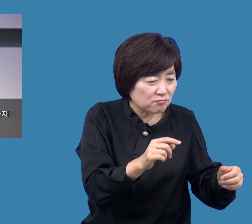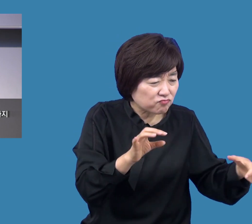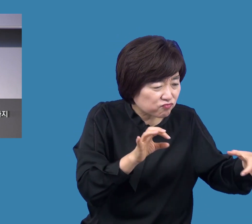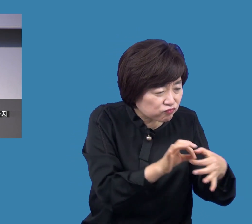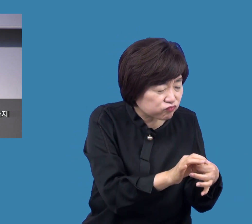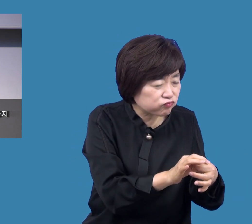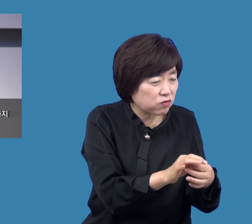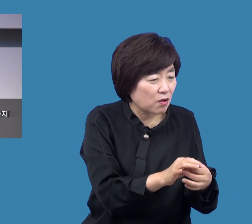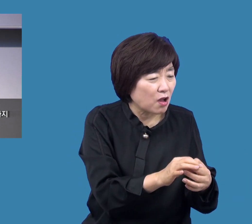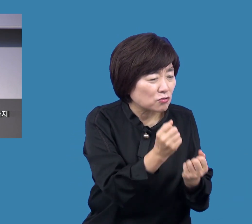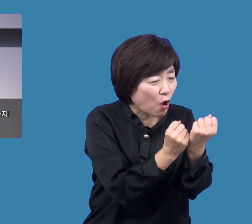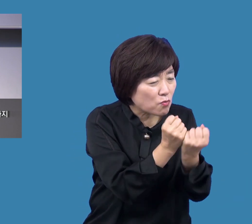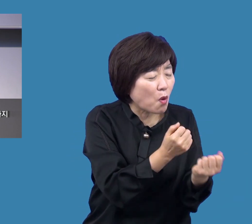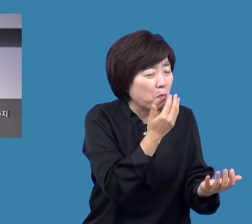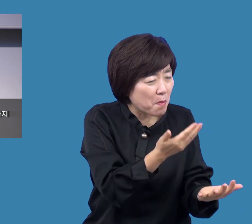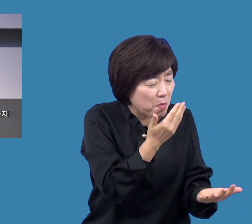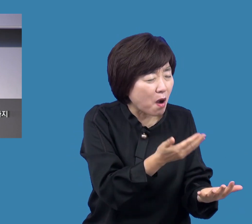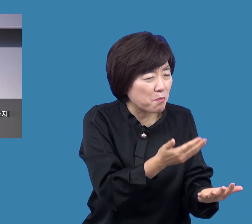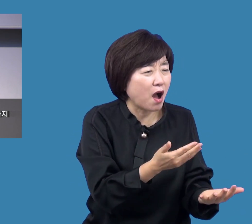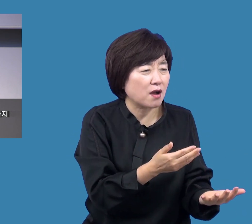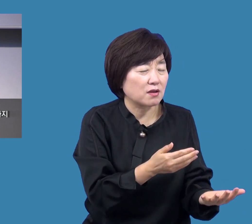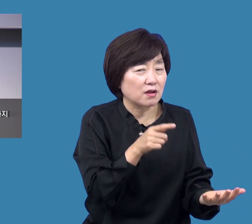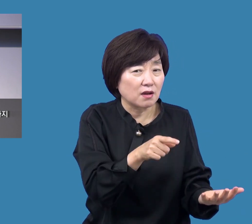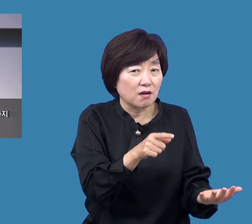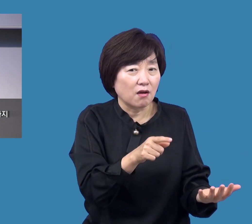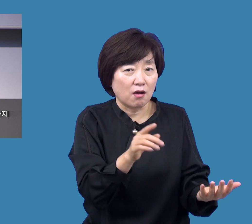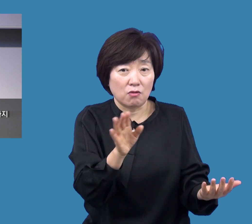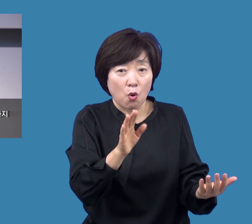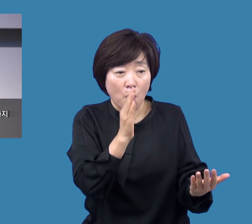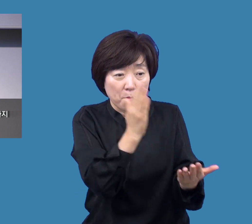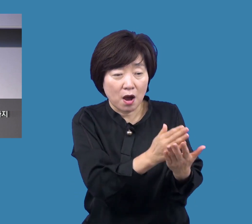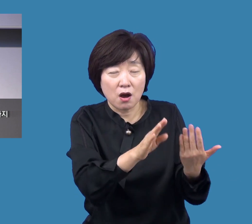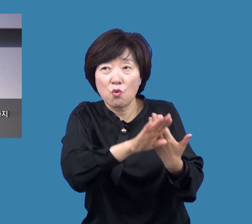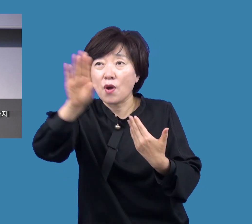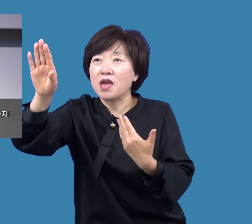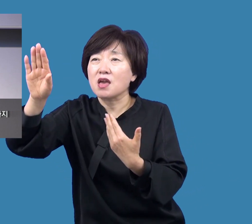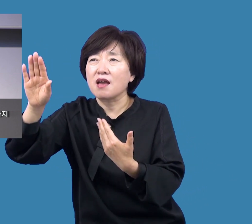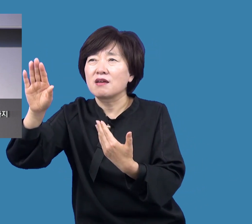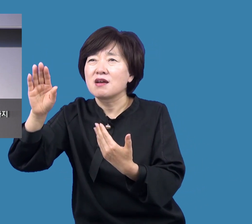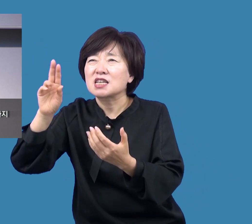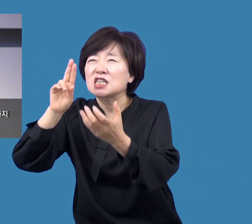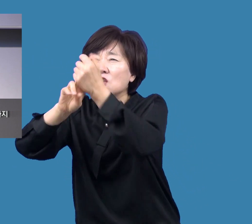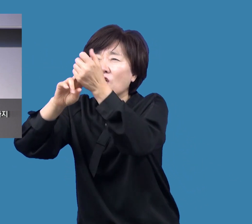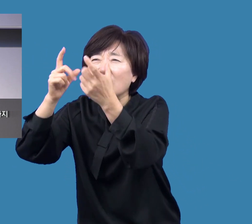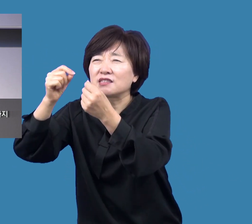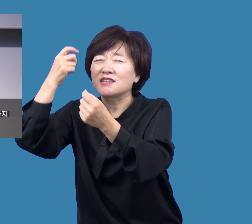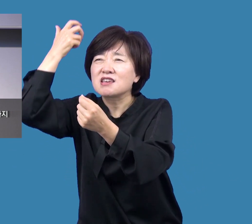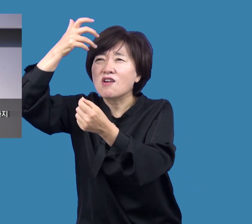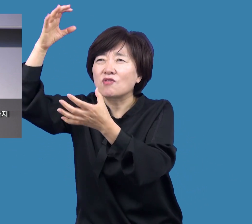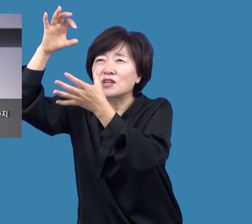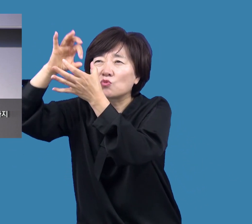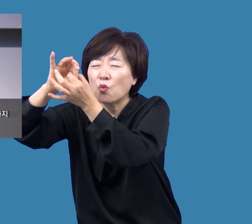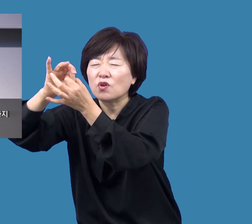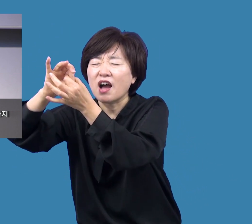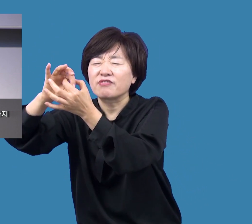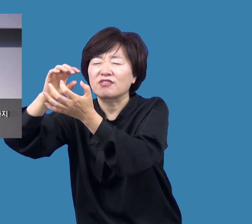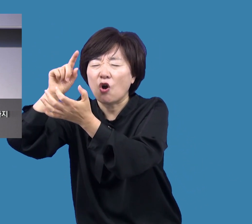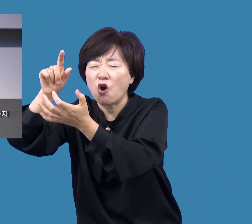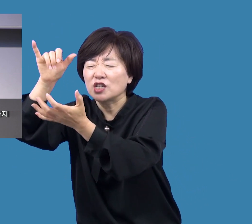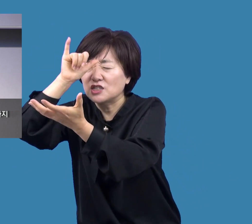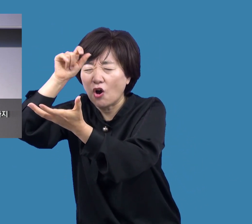말고 신령한 것이 있는데 나는 너희가 이것을 꼭 알았으면 좋겠어 하면서 12장을 시작하는 거예요.